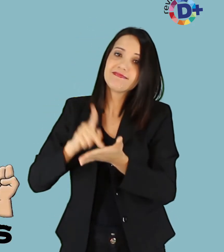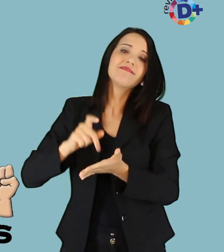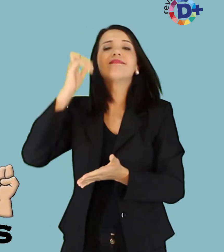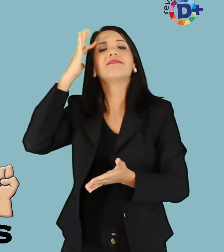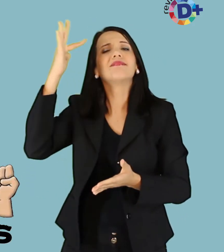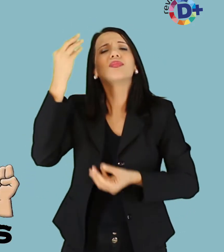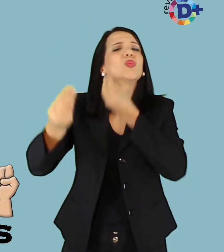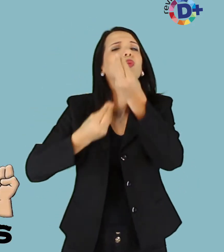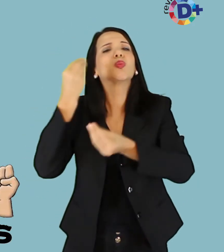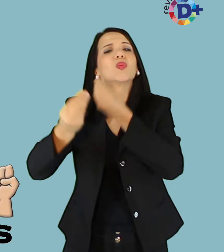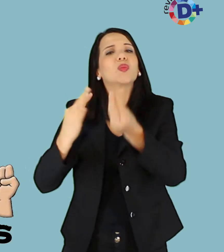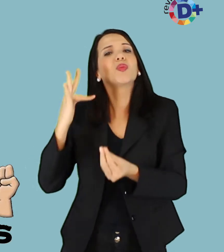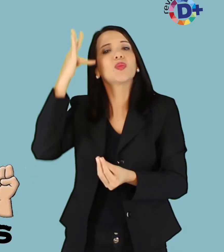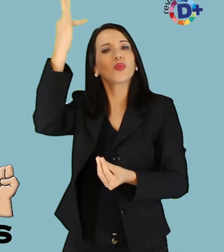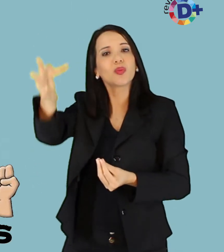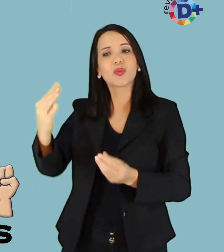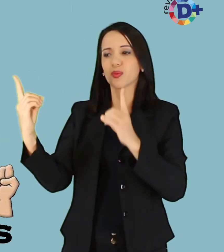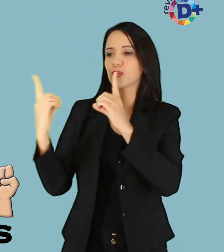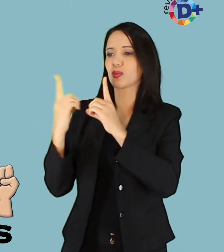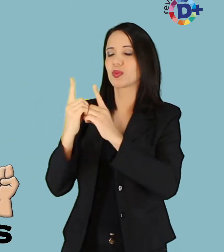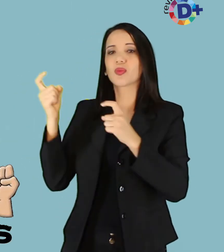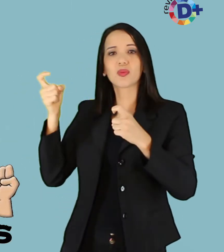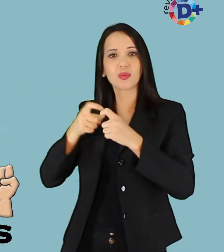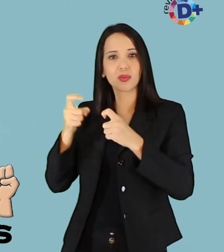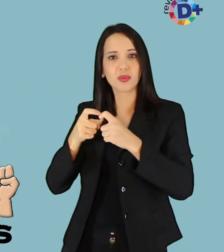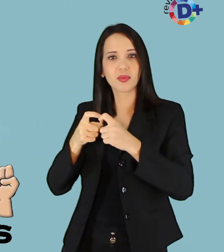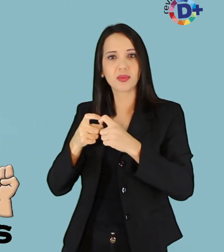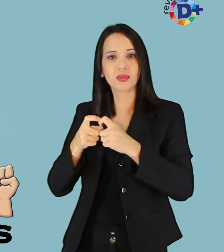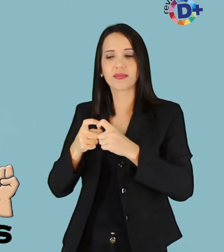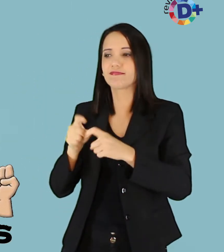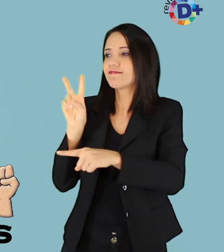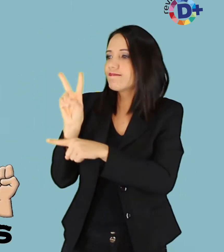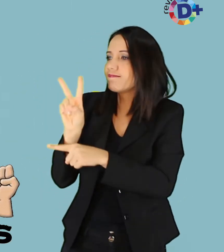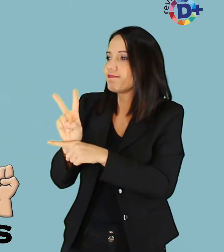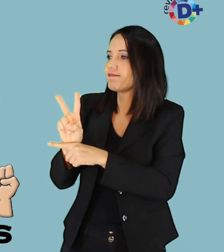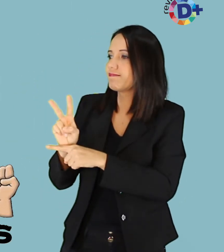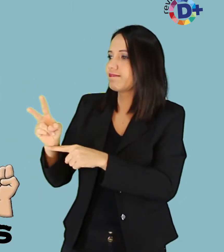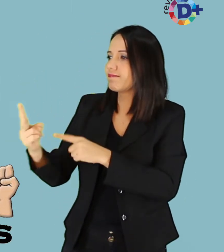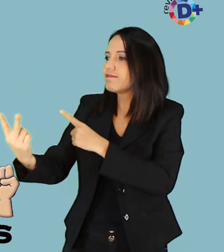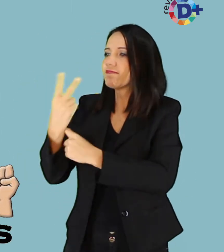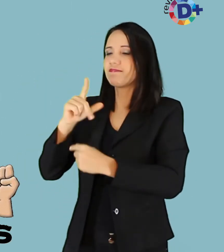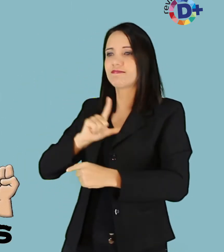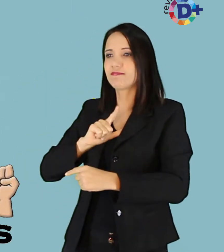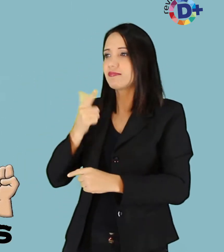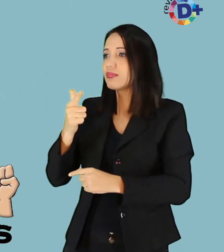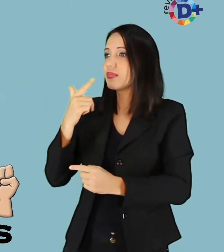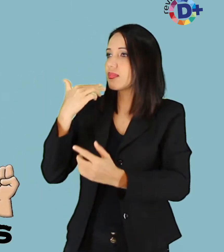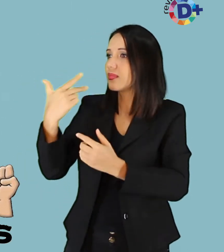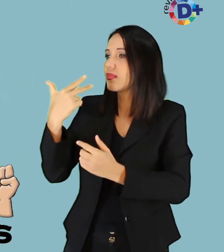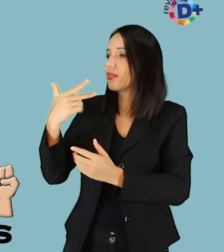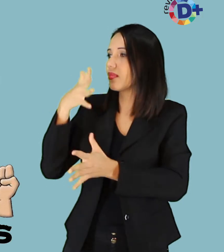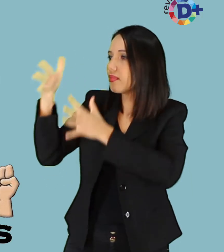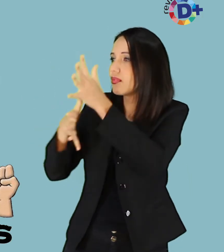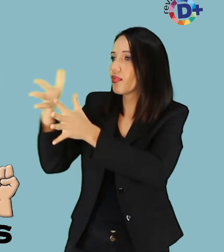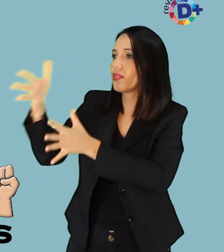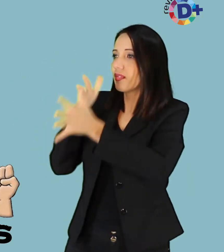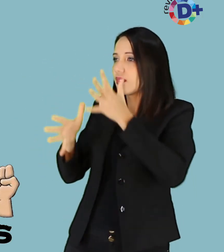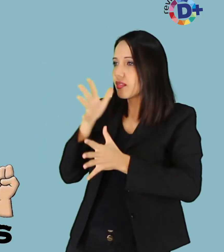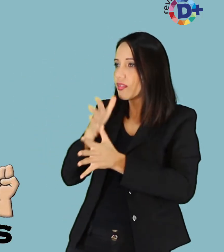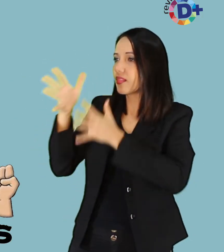Sim, fico imaginando como será um atendimento médico de cuidado quando não se há uma língua comum.